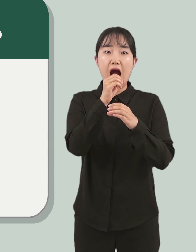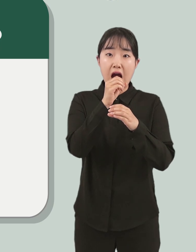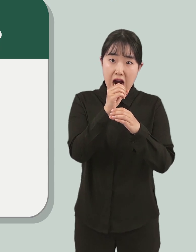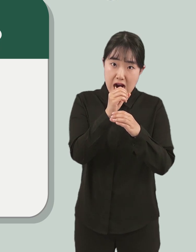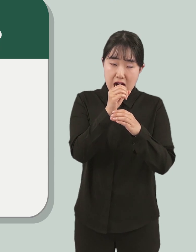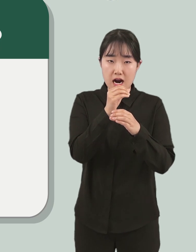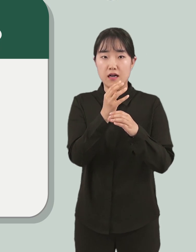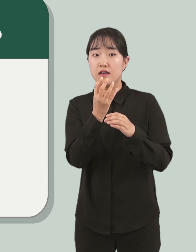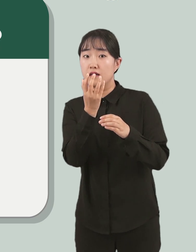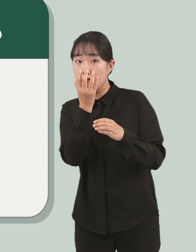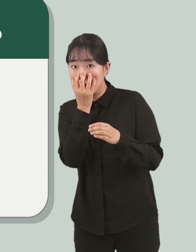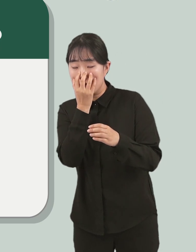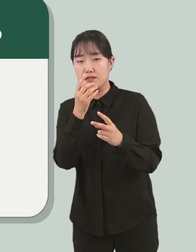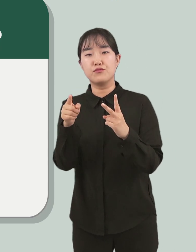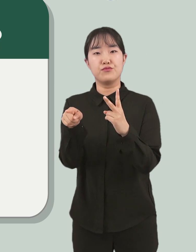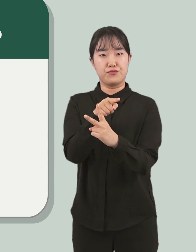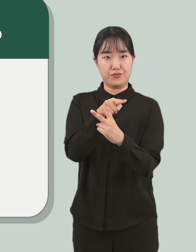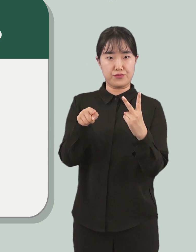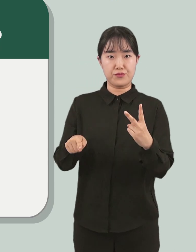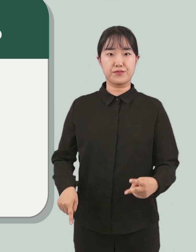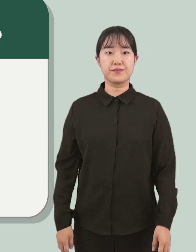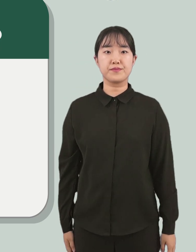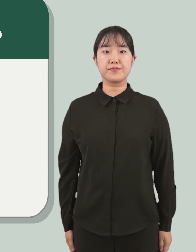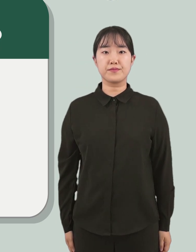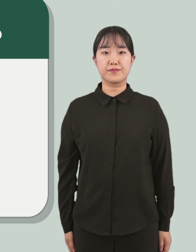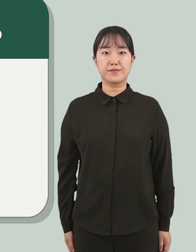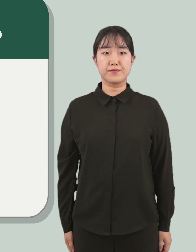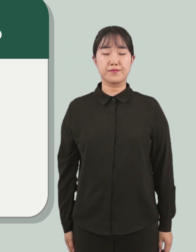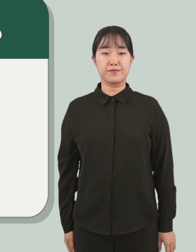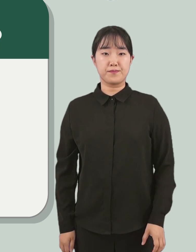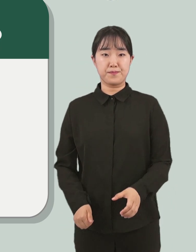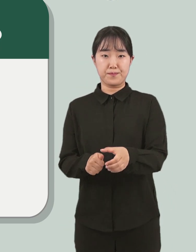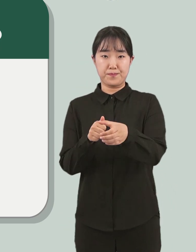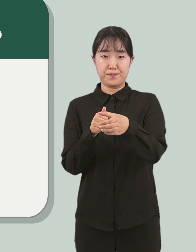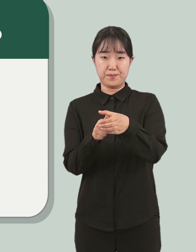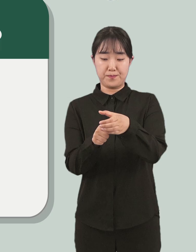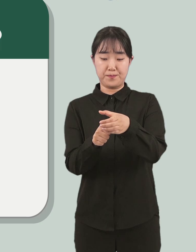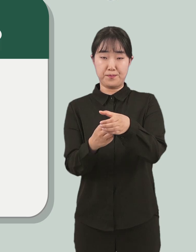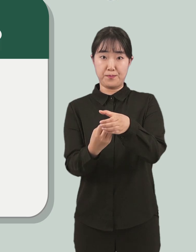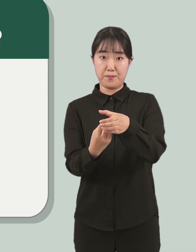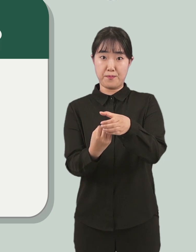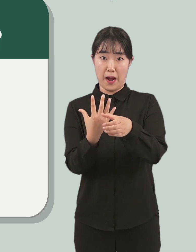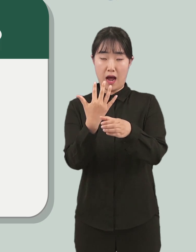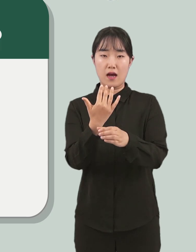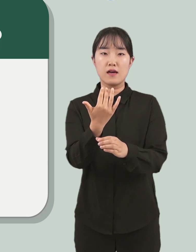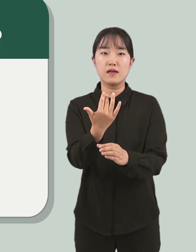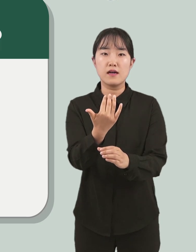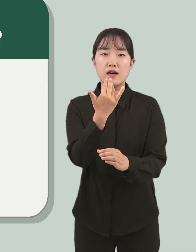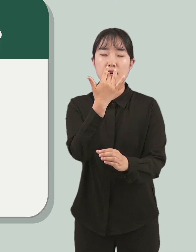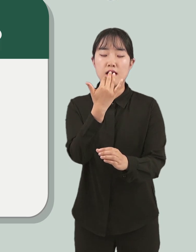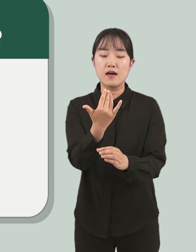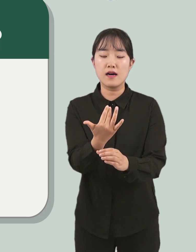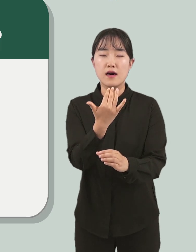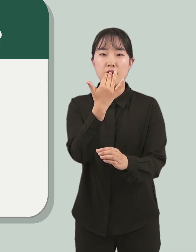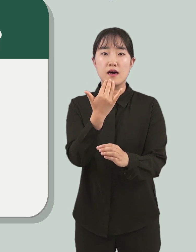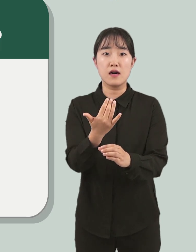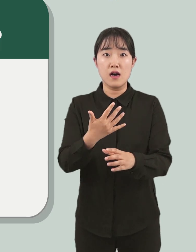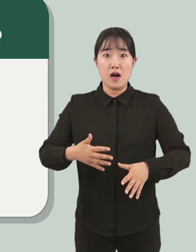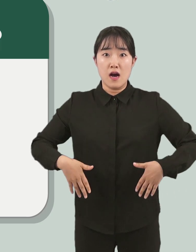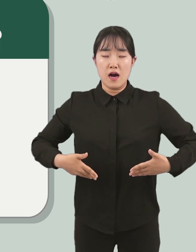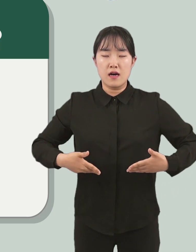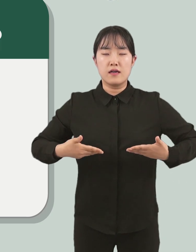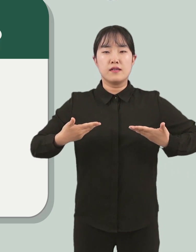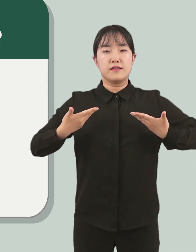기울인 다음 마우스피스를 입에 물거나 마스크를 입과 코에 올려놓습니다. 전원 버튼을 누르면